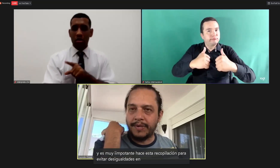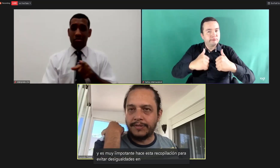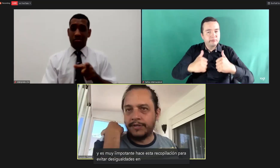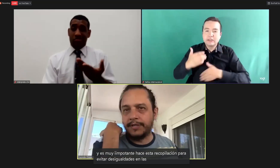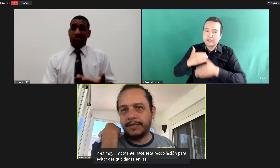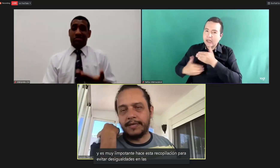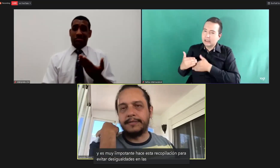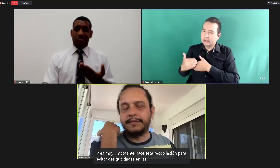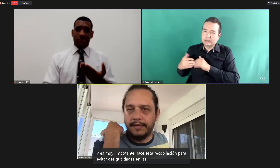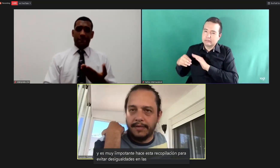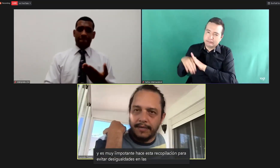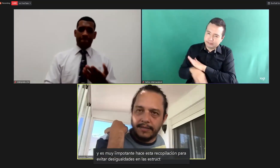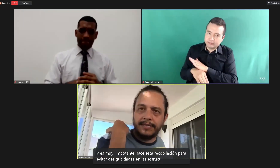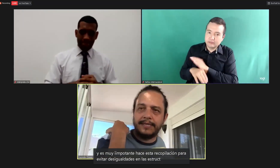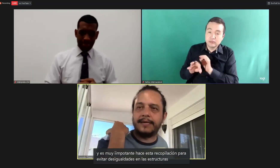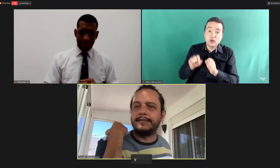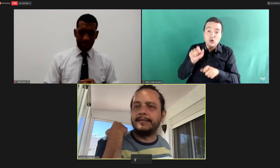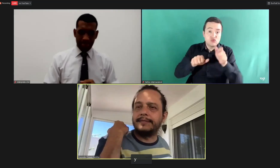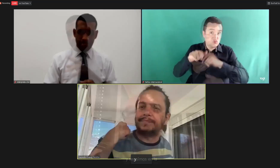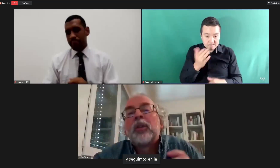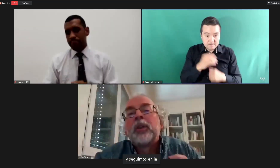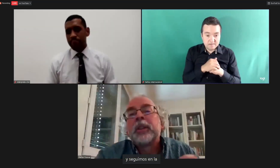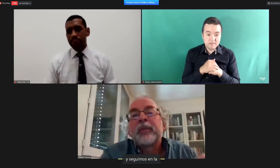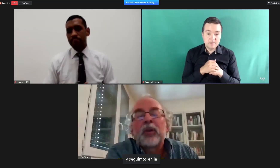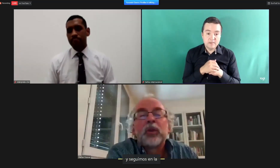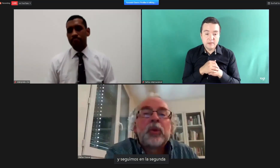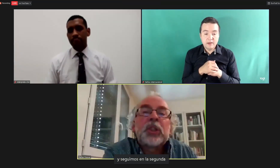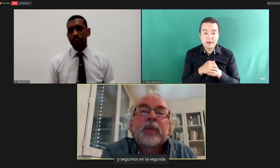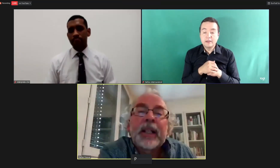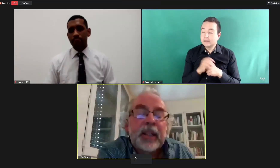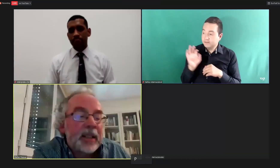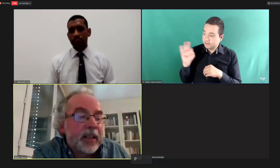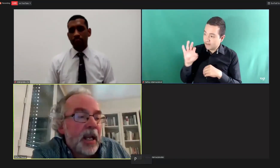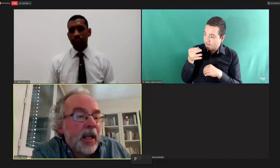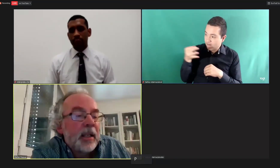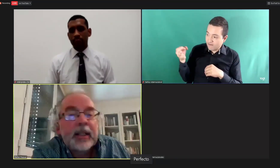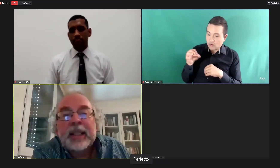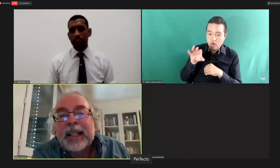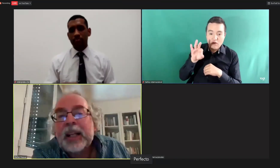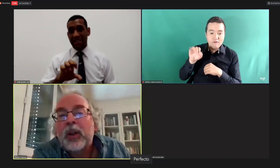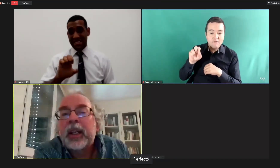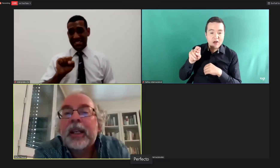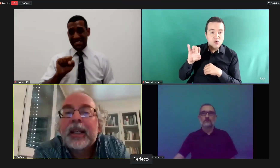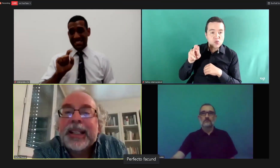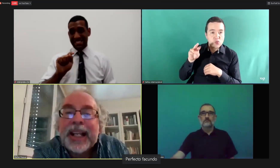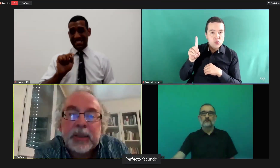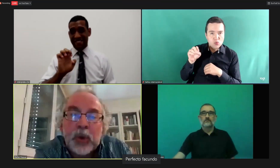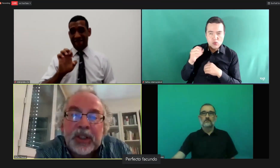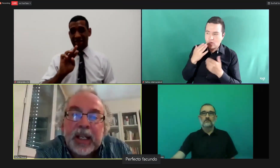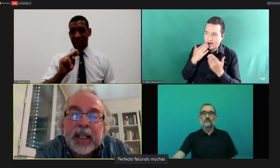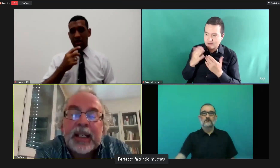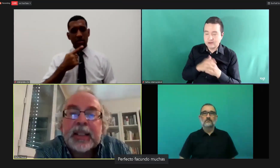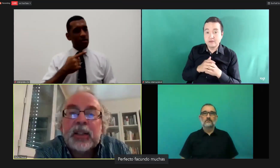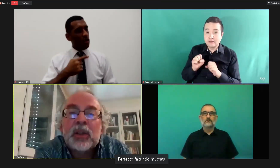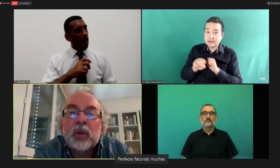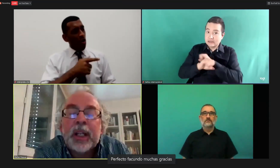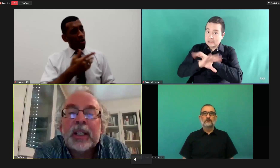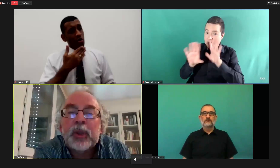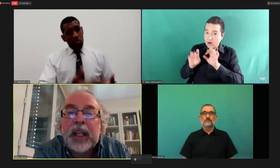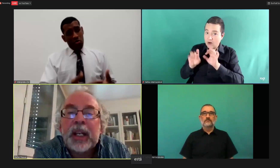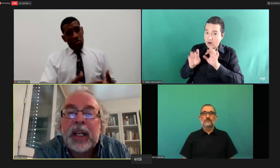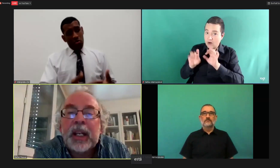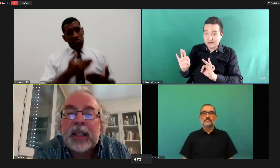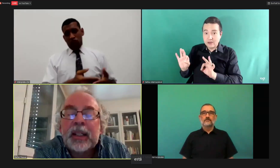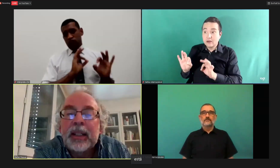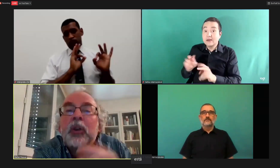en la recuperación de esta crisis. Perfecto, Facundo, muchísimas gracias. Está claro que si la respuesta es